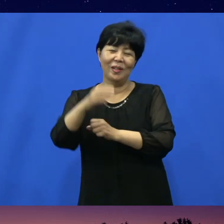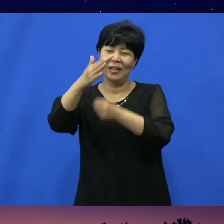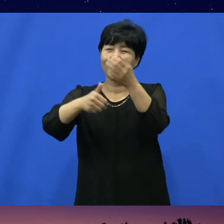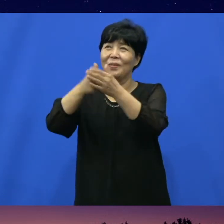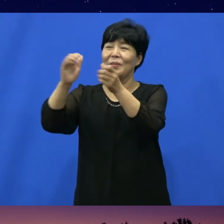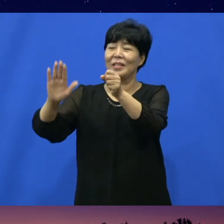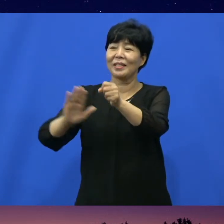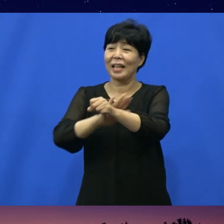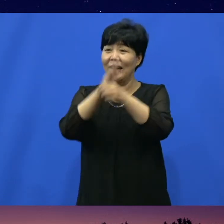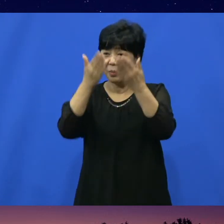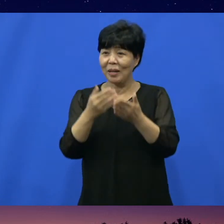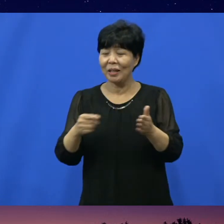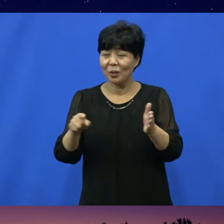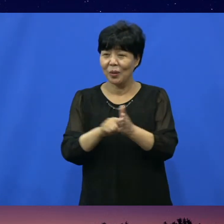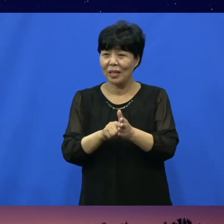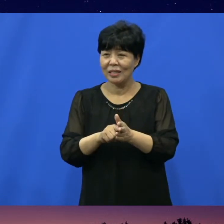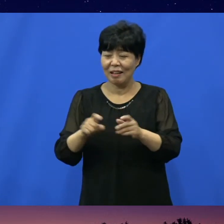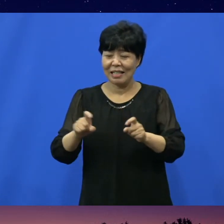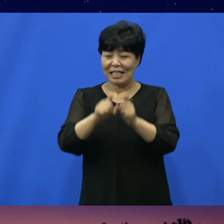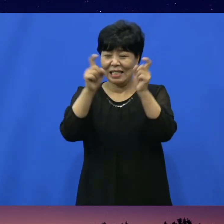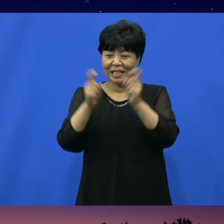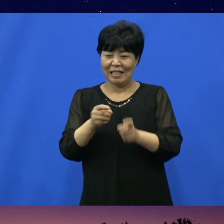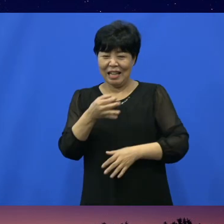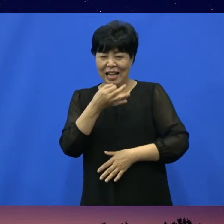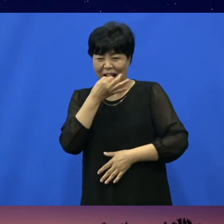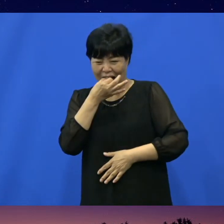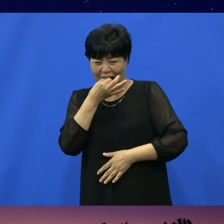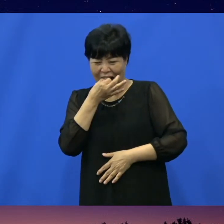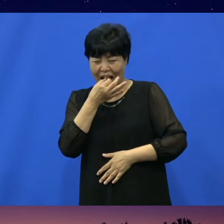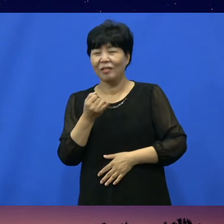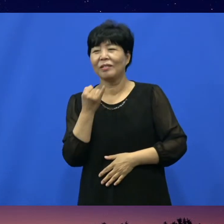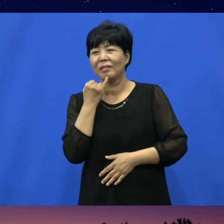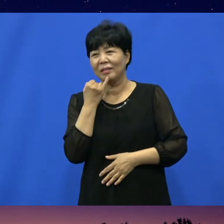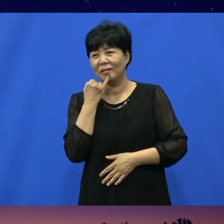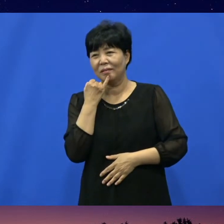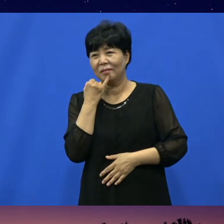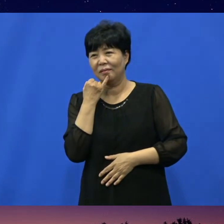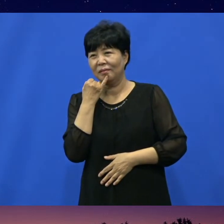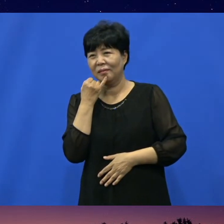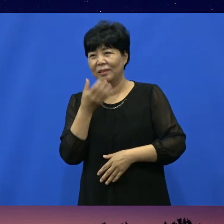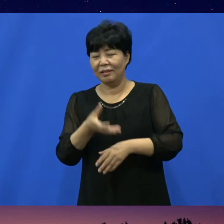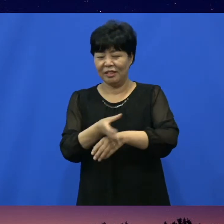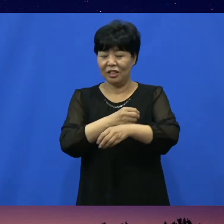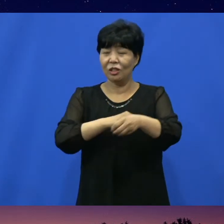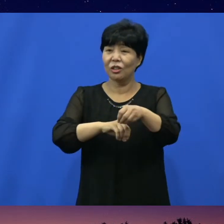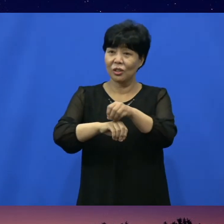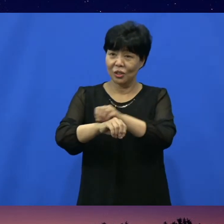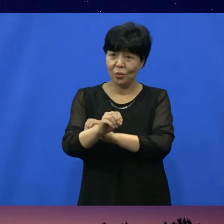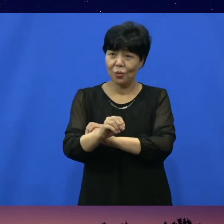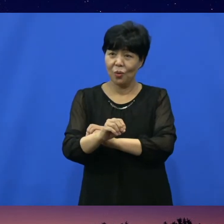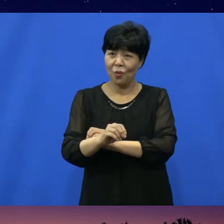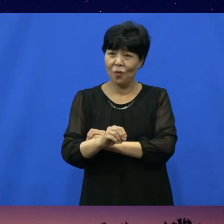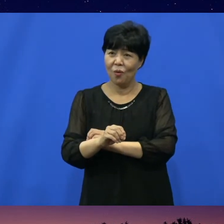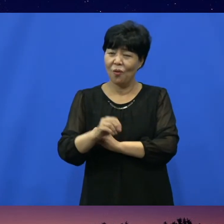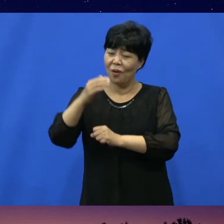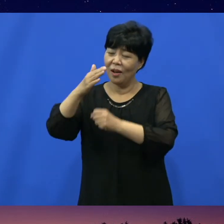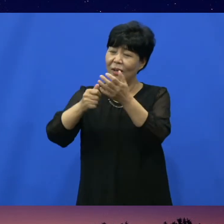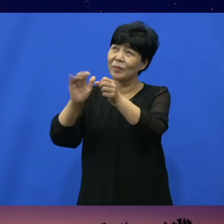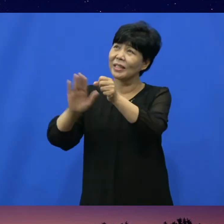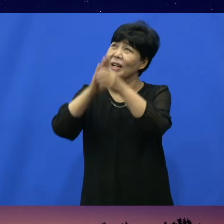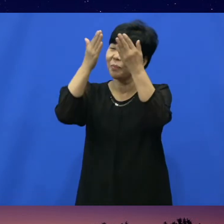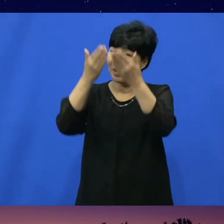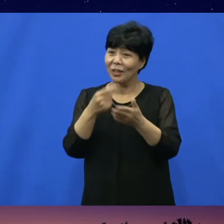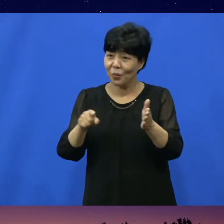받는 일에는 이기적이라는 말을 들어도 좋을 만큼 적극적으로 하나님 앞에 독점하듯이 하나님 앞에 나아가는